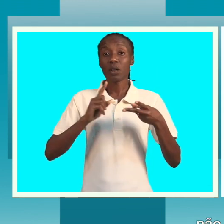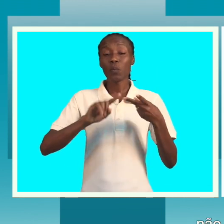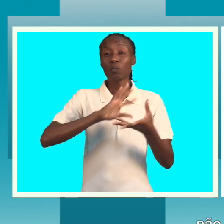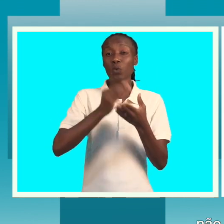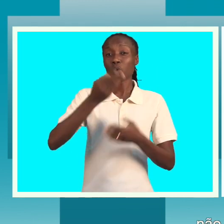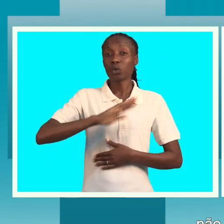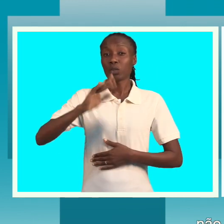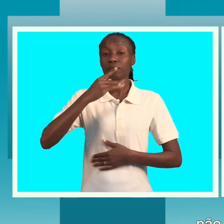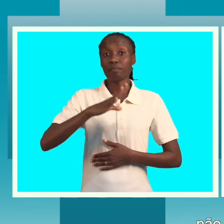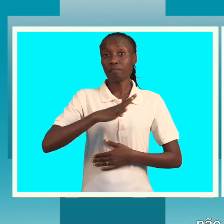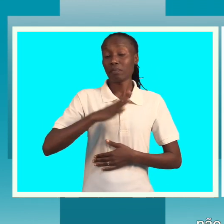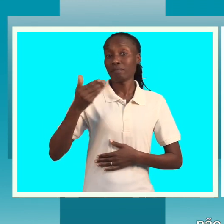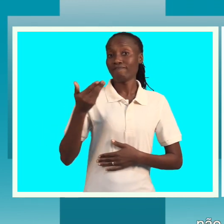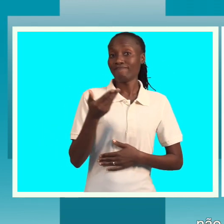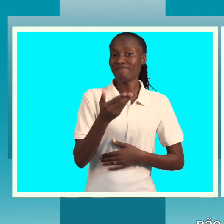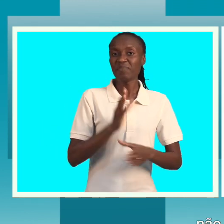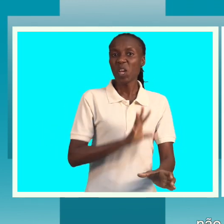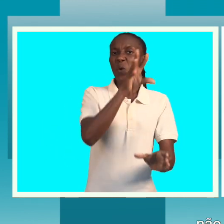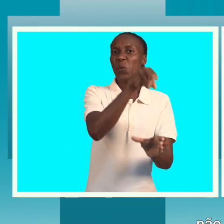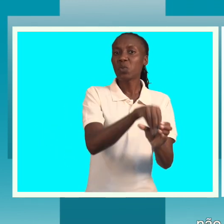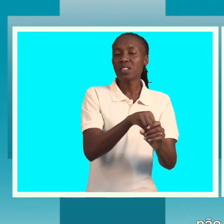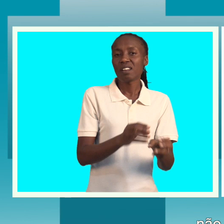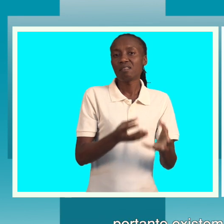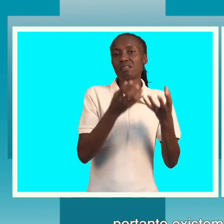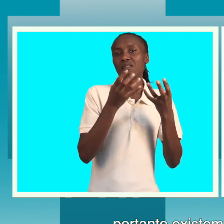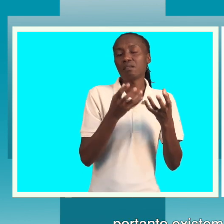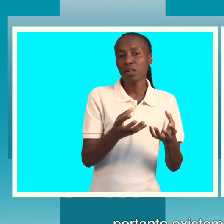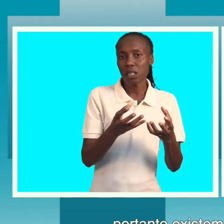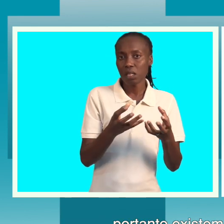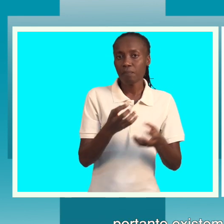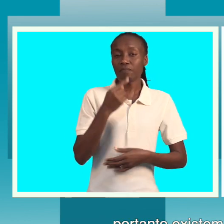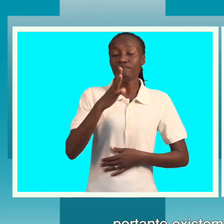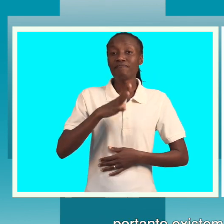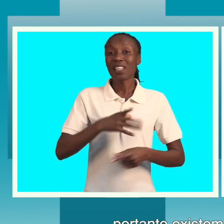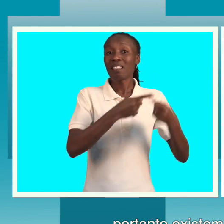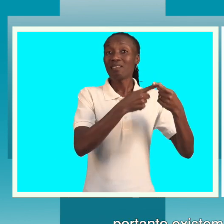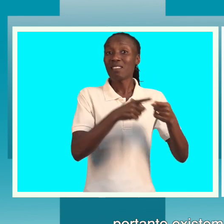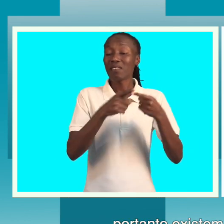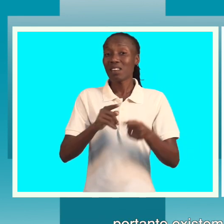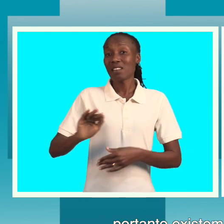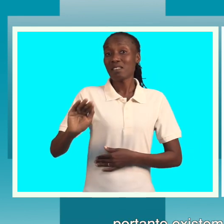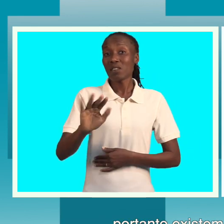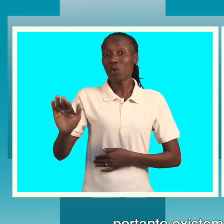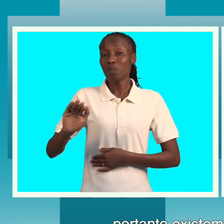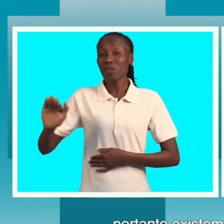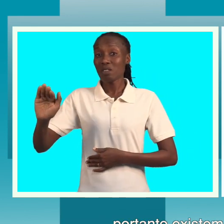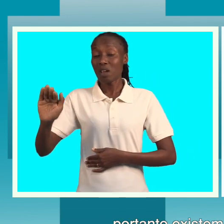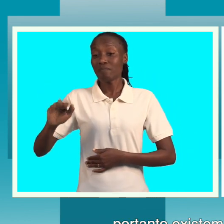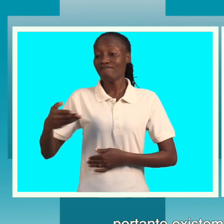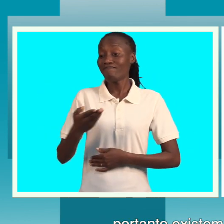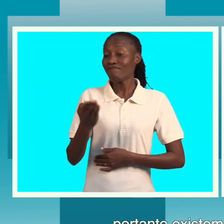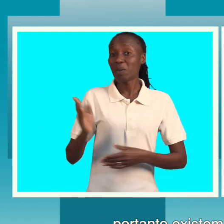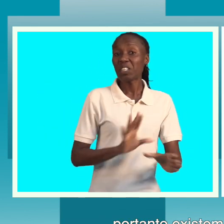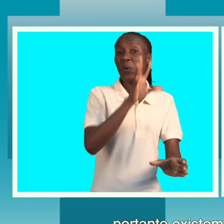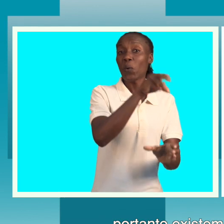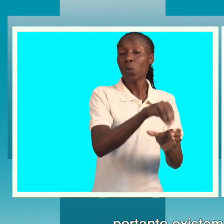não são inclusivos. Portanto, existem várias camadas sociais que não são